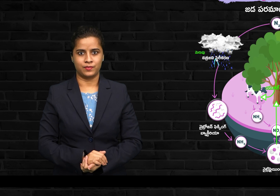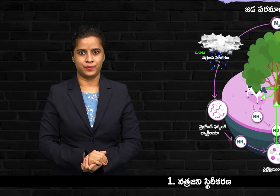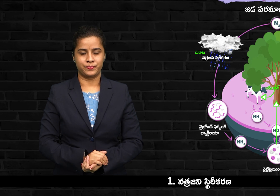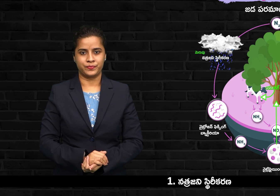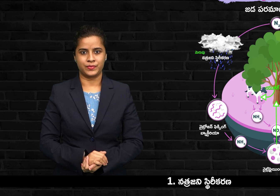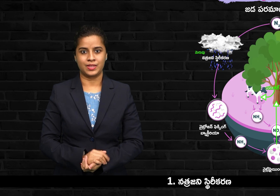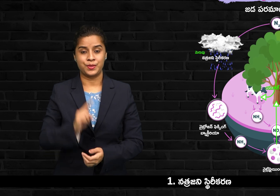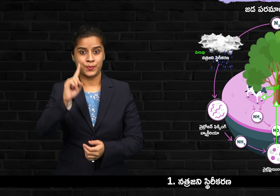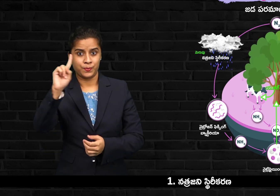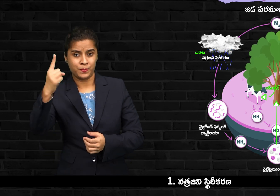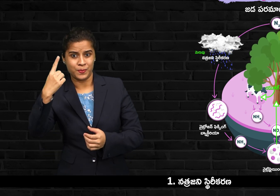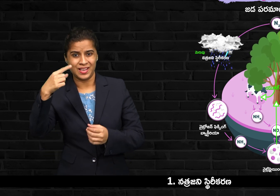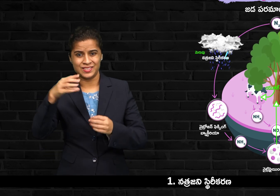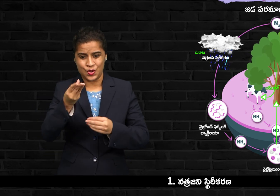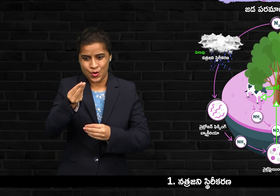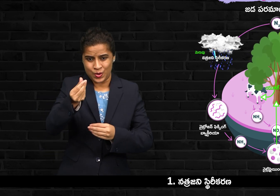1. నత్రజని స్థిరీకరణ.